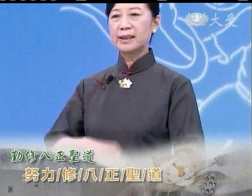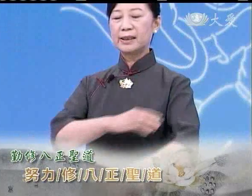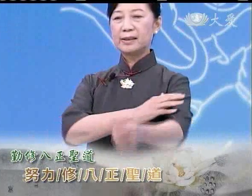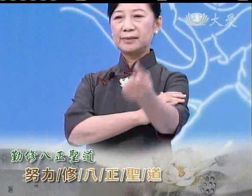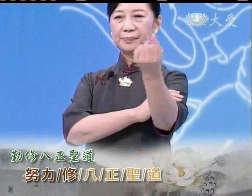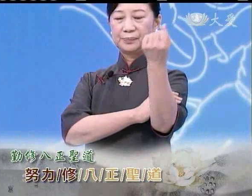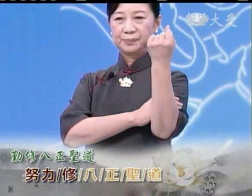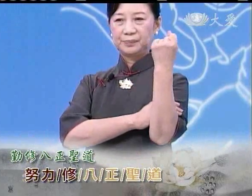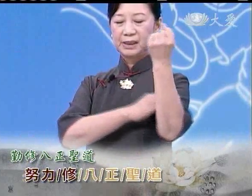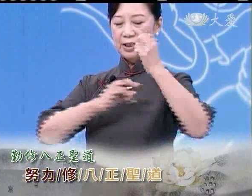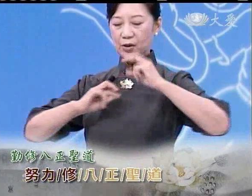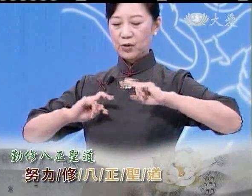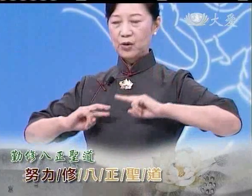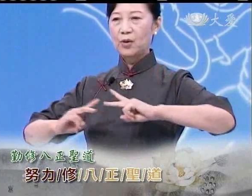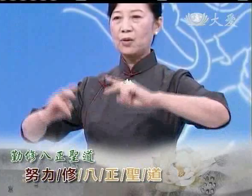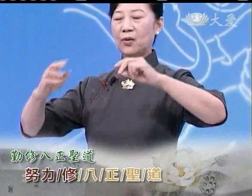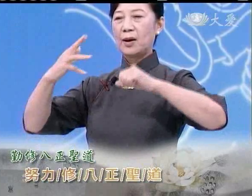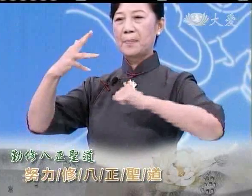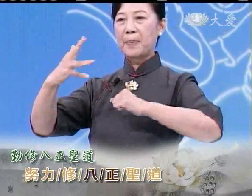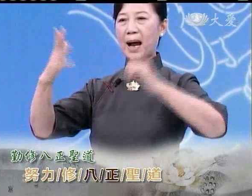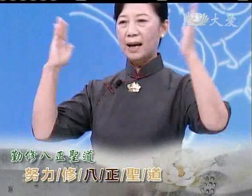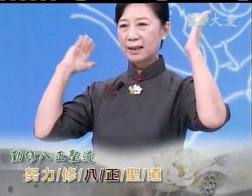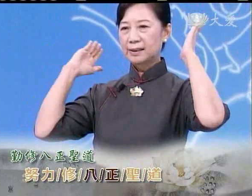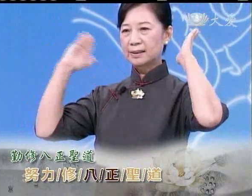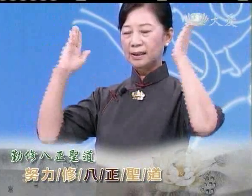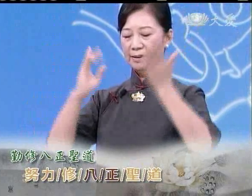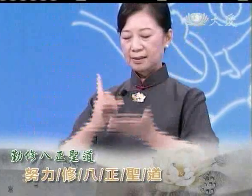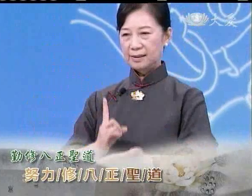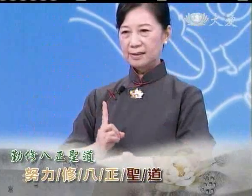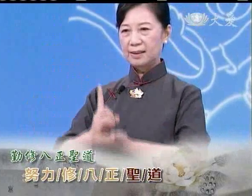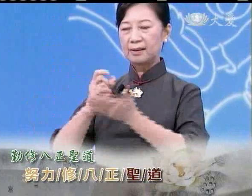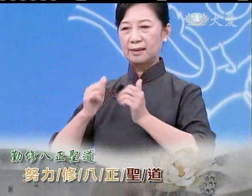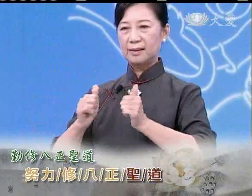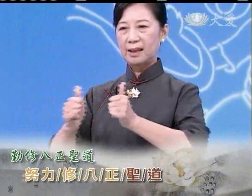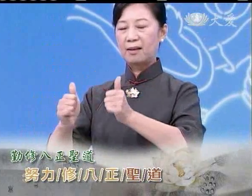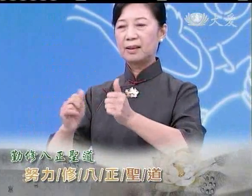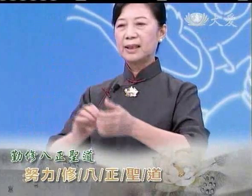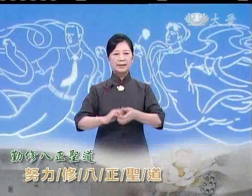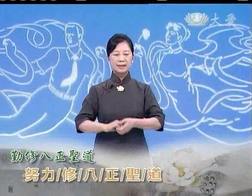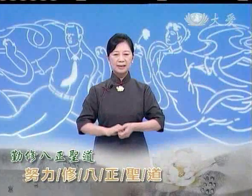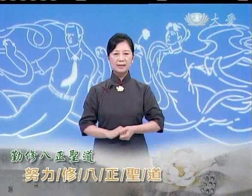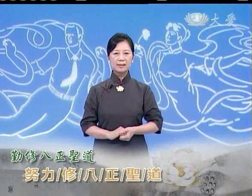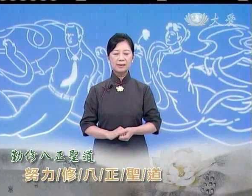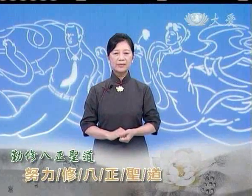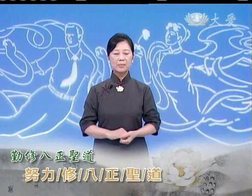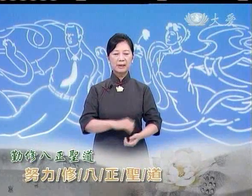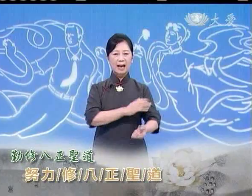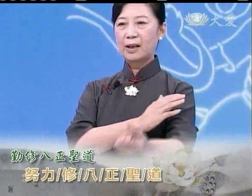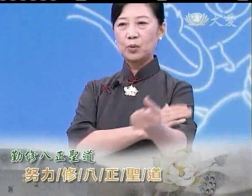勤修八正圣道，勤这个字我们打努